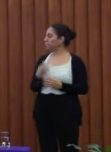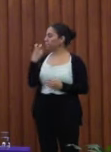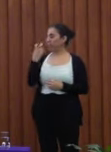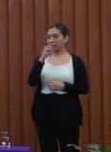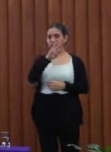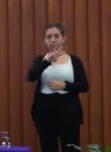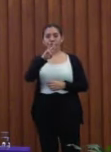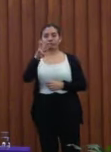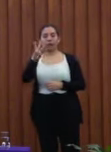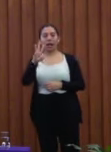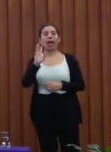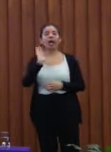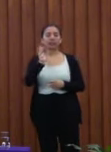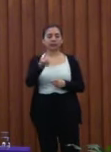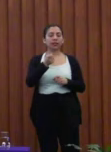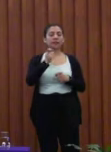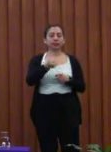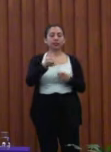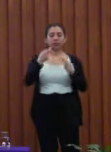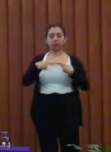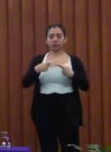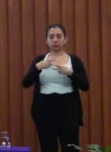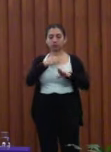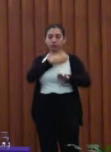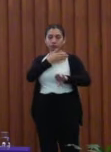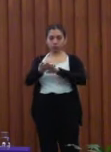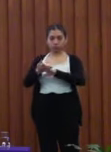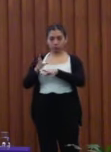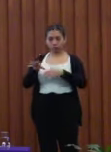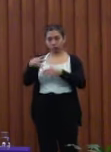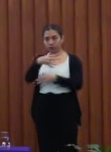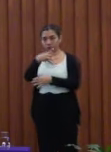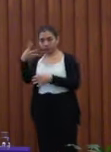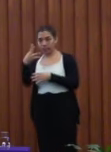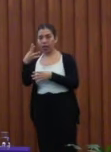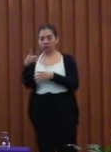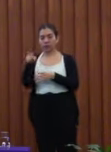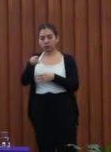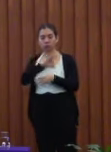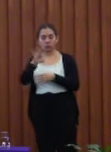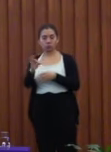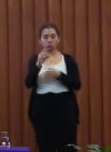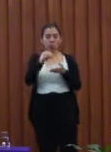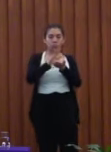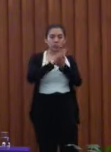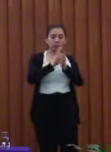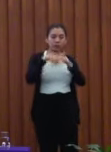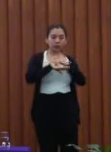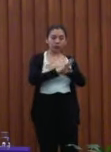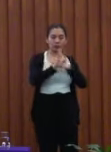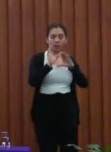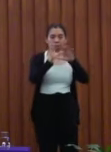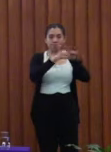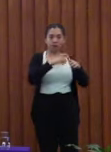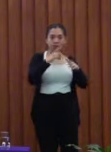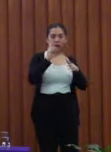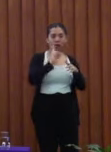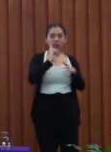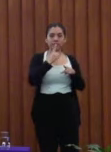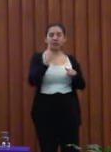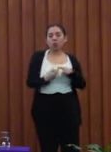permitir documentar información de las víctimas que estén involucradas en los casos que registre Letra S. Vamos a poder ubicar